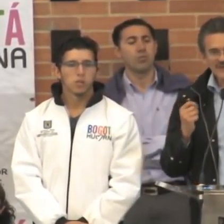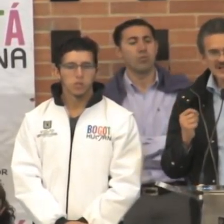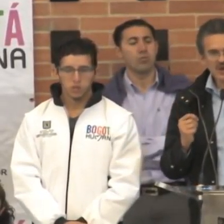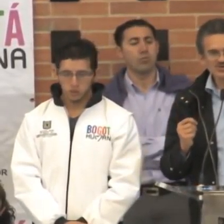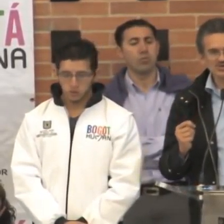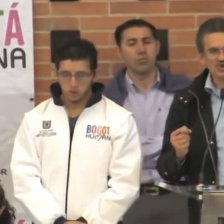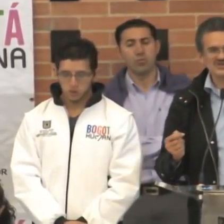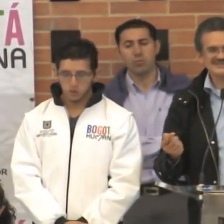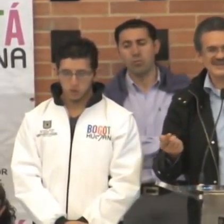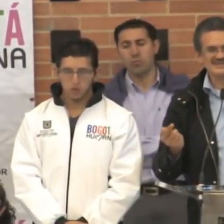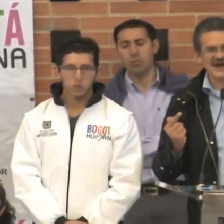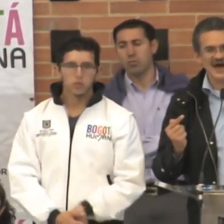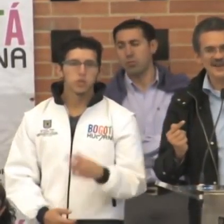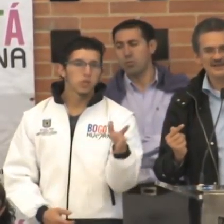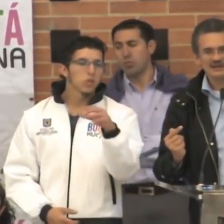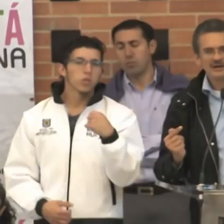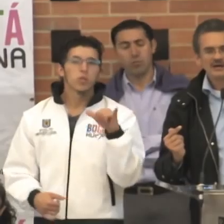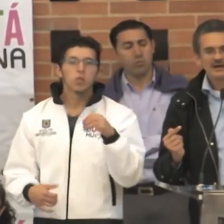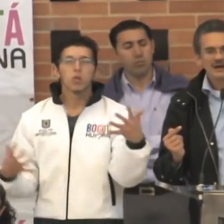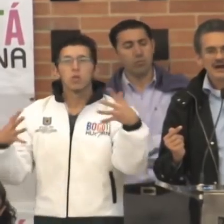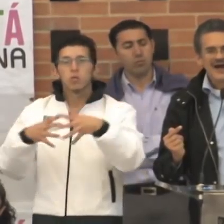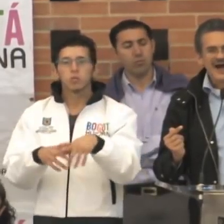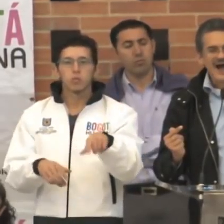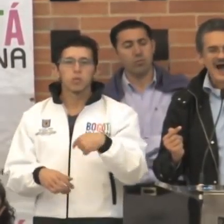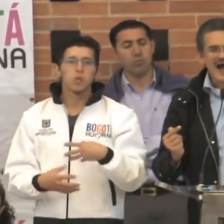Y estos cabildos nos enseñarán